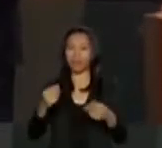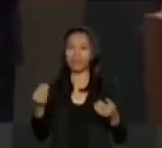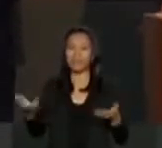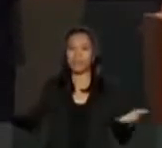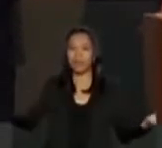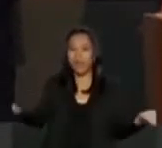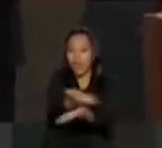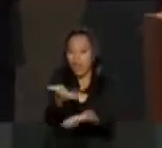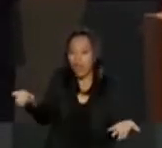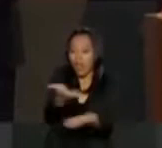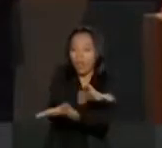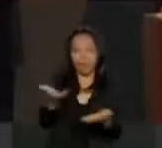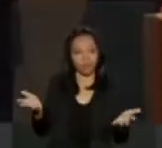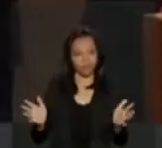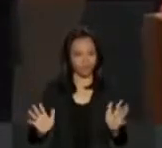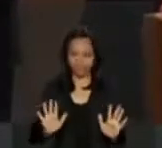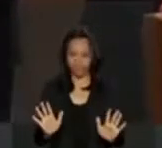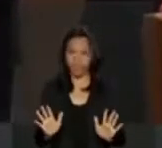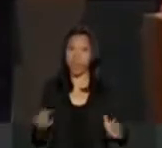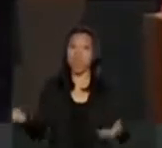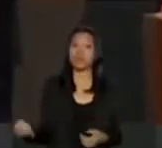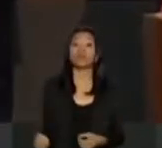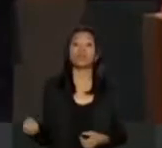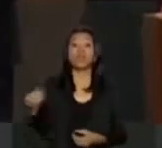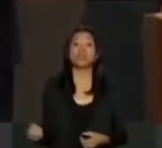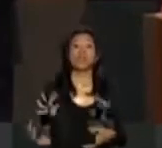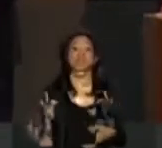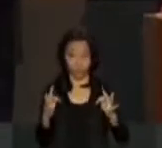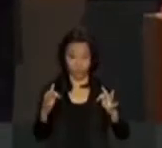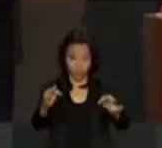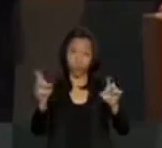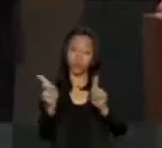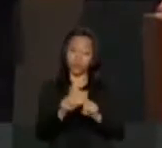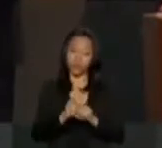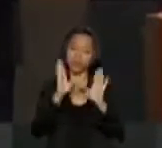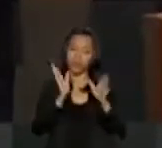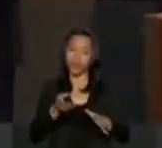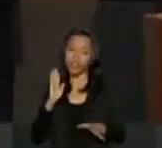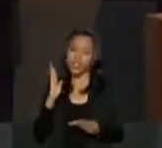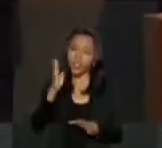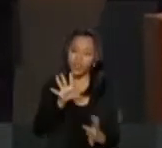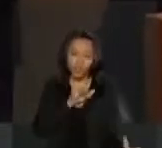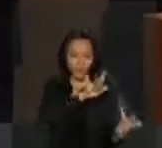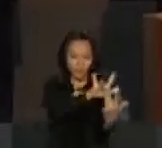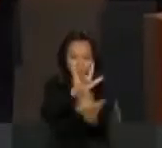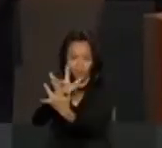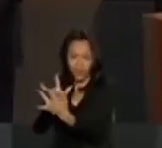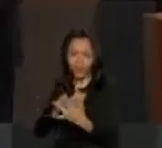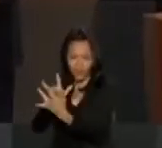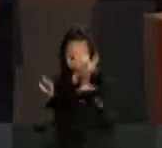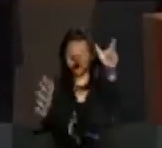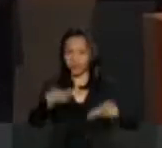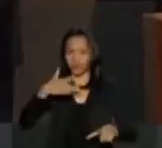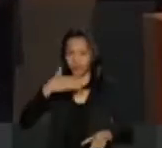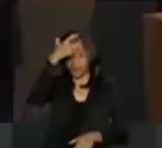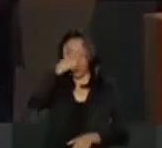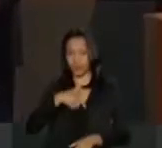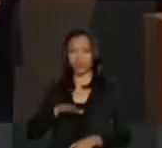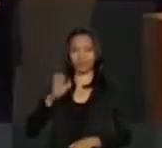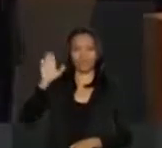intermediação. As novas tecnologias permitiram uma relação direta entre o eleitor e seus